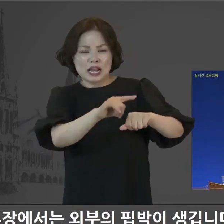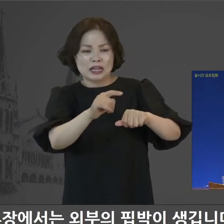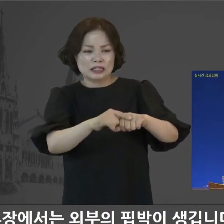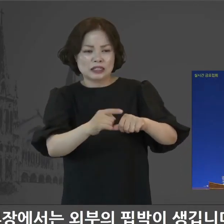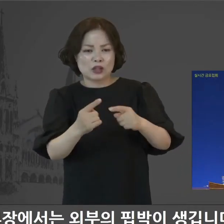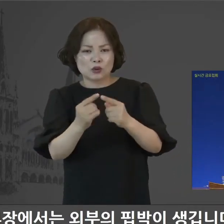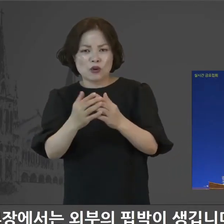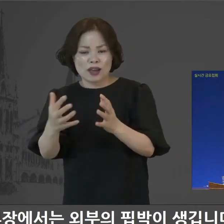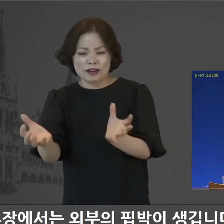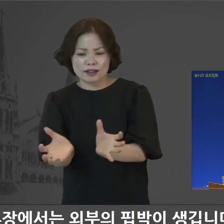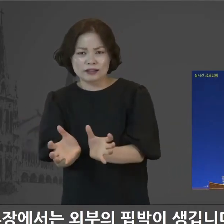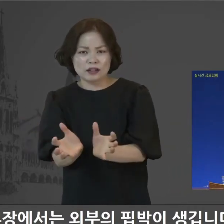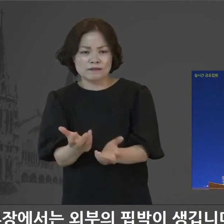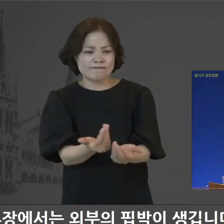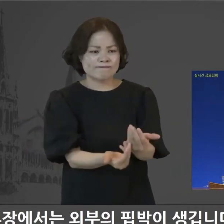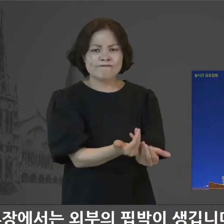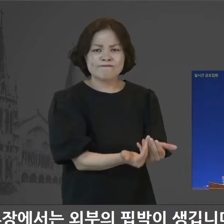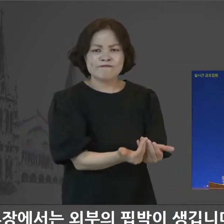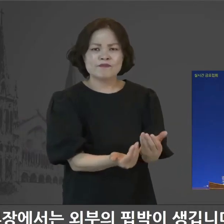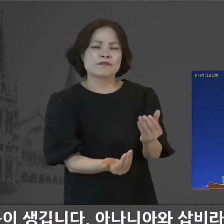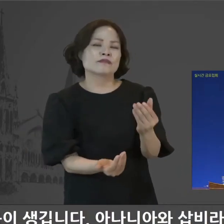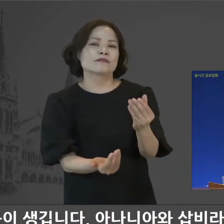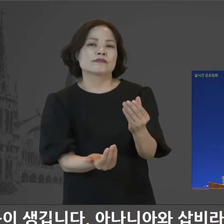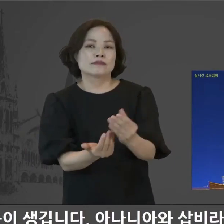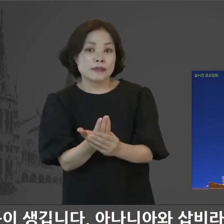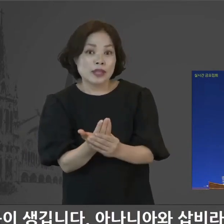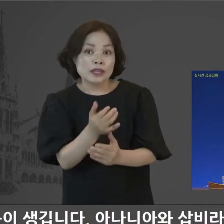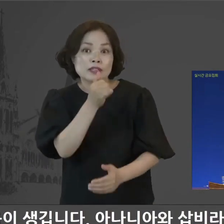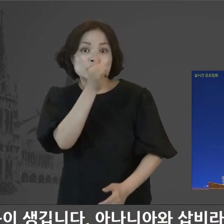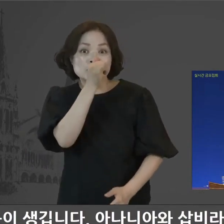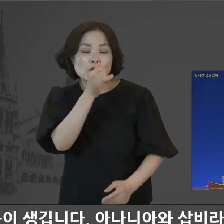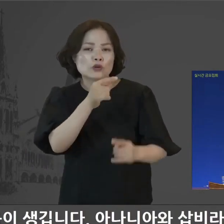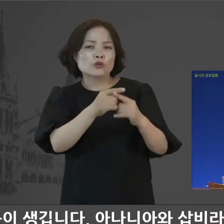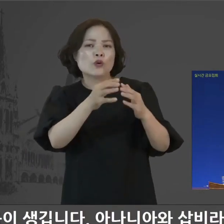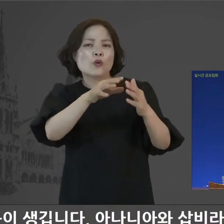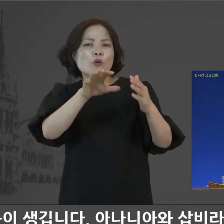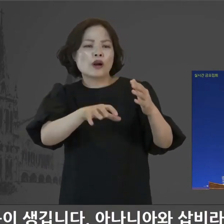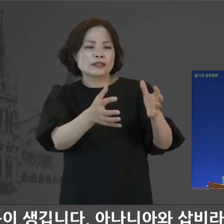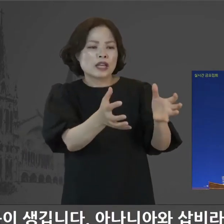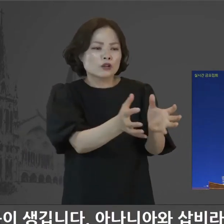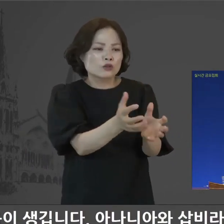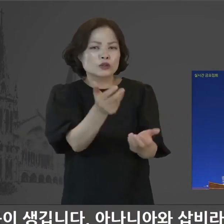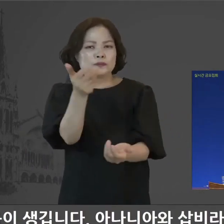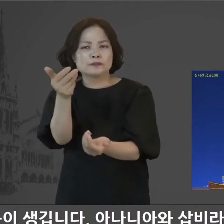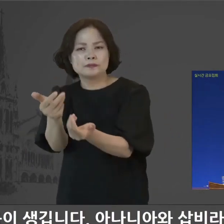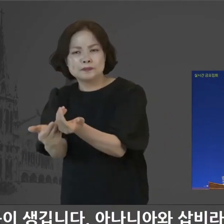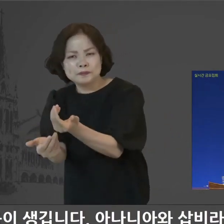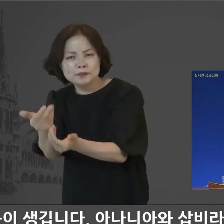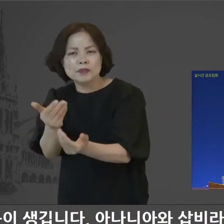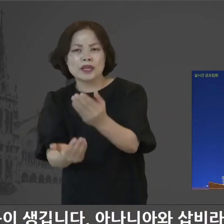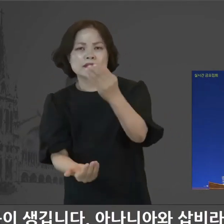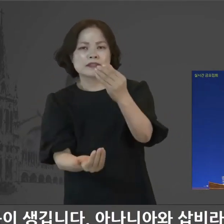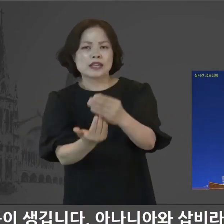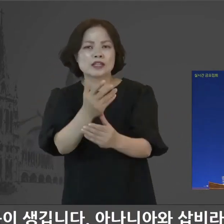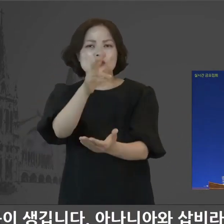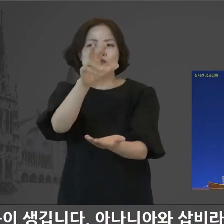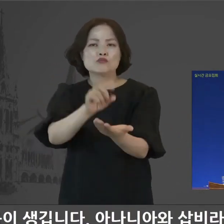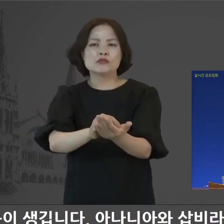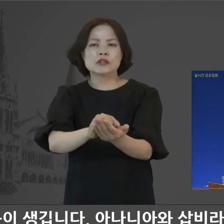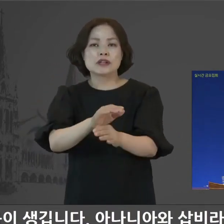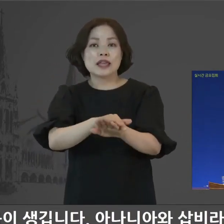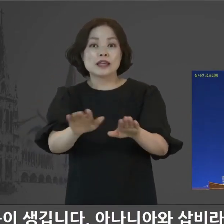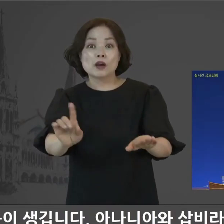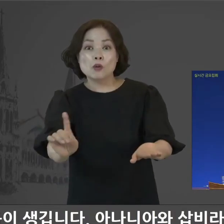사이에 갈등이 생깁니다. 요걸 이제 하나씩 설명을 하는데, 교회 안에 그룹 갈등이 생기는 문제를 어떻게